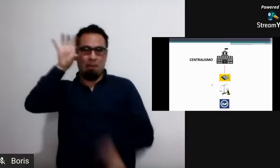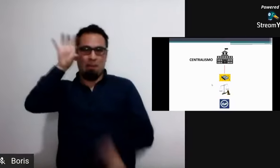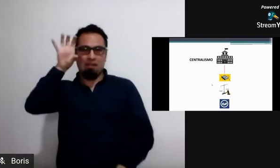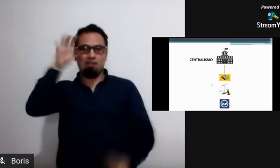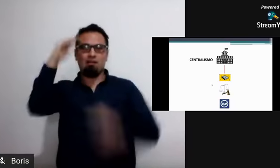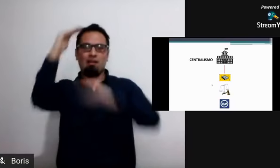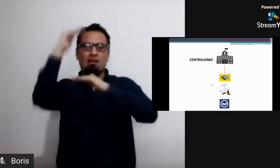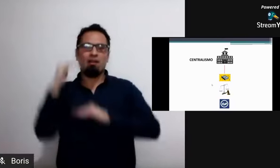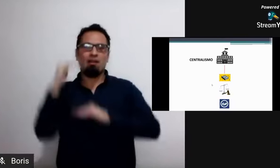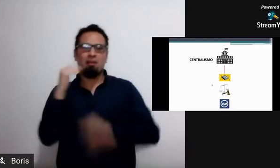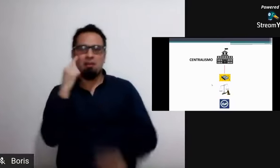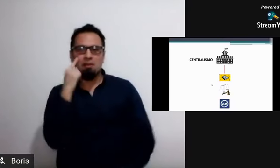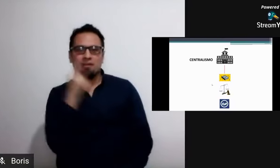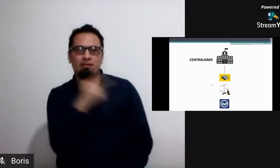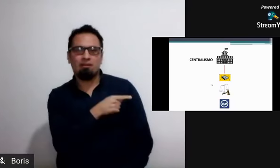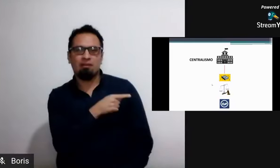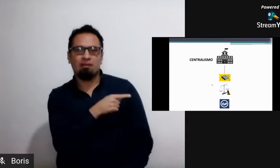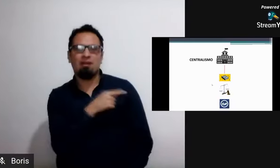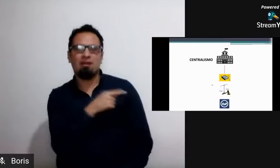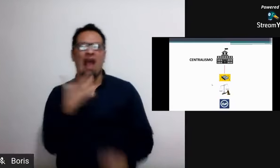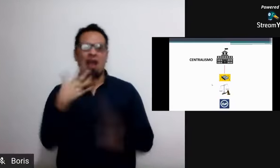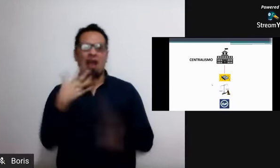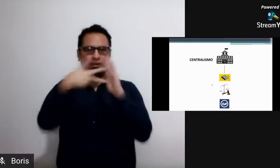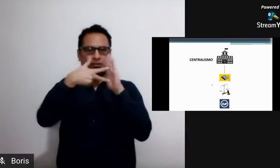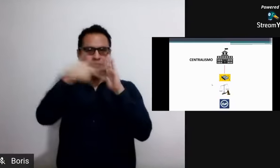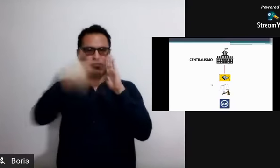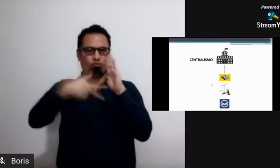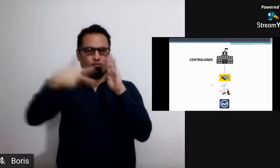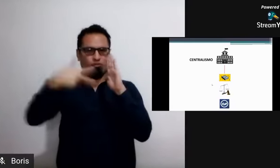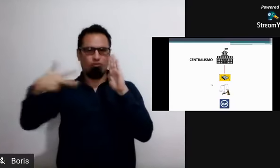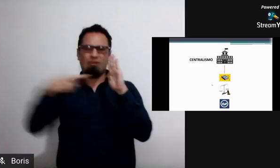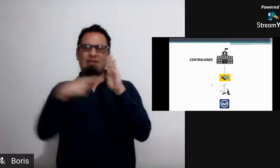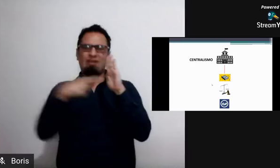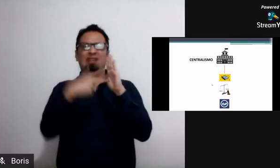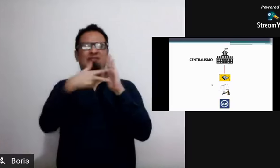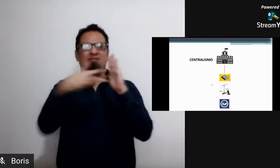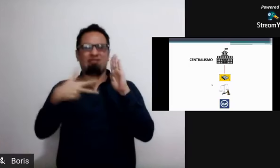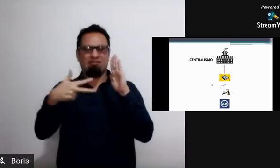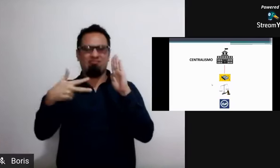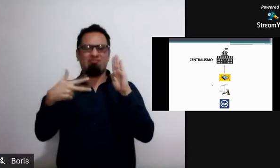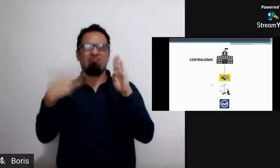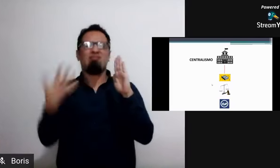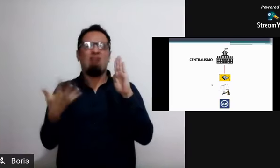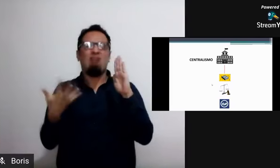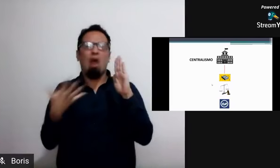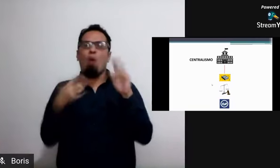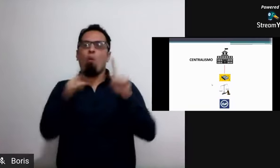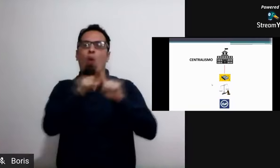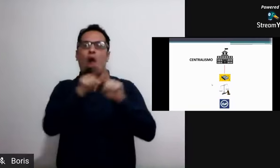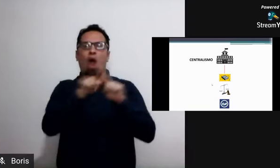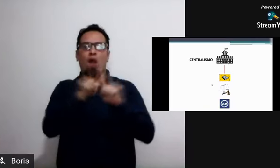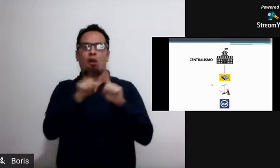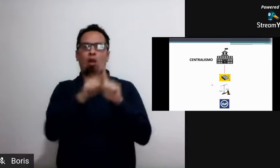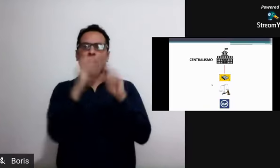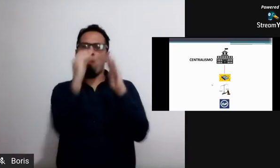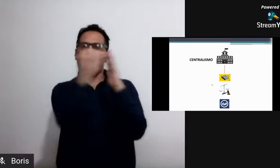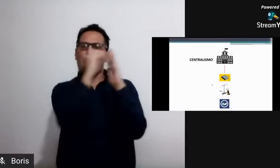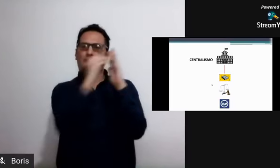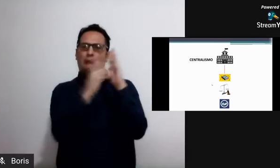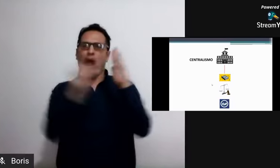gobierno. Entonces, en donde digamos que básicamente allí lo que sucede es que hay un país,